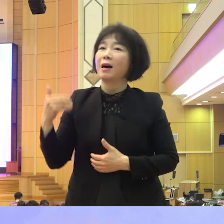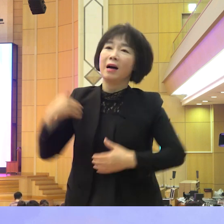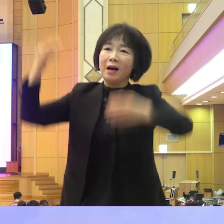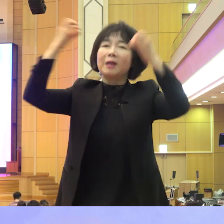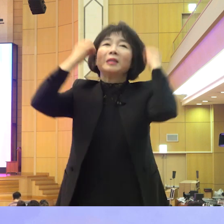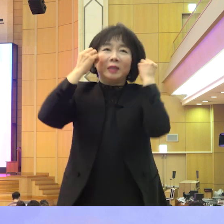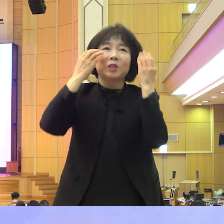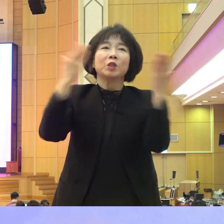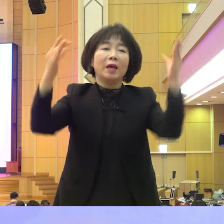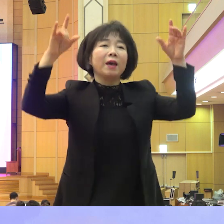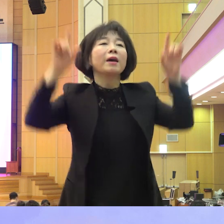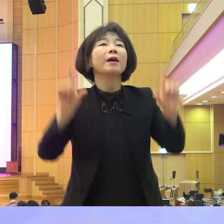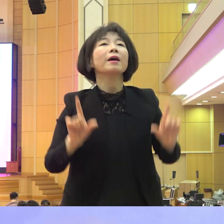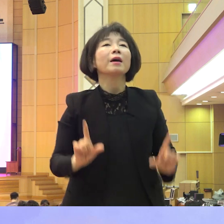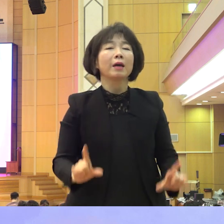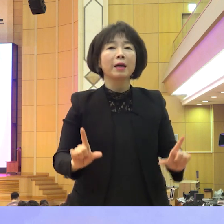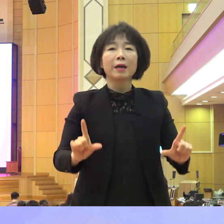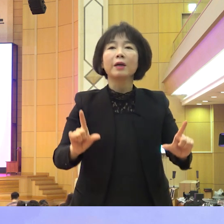가득한